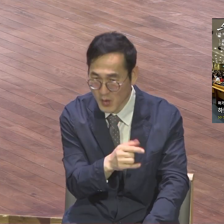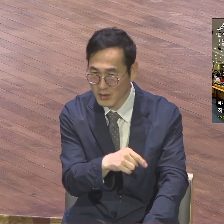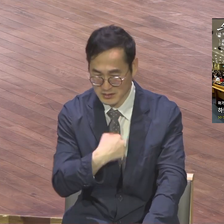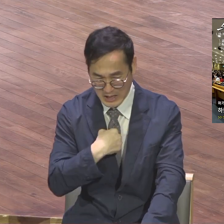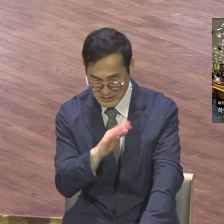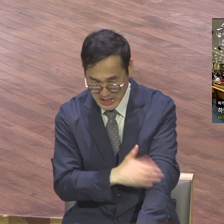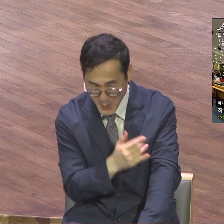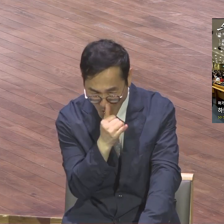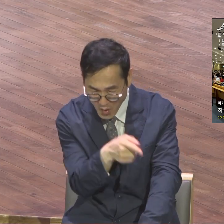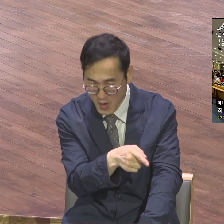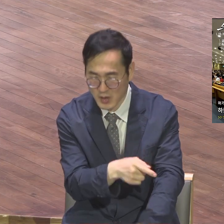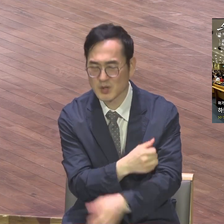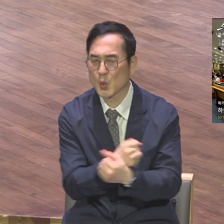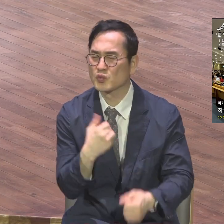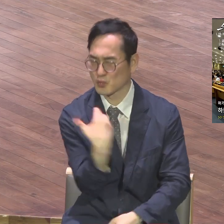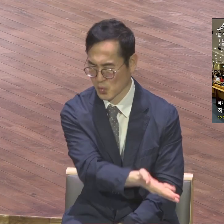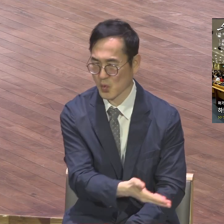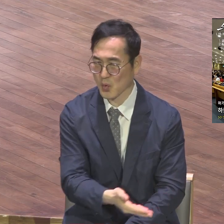그리하여야 하늘에 계신 너